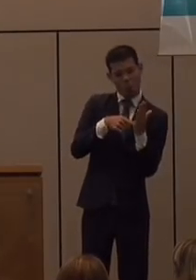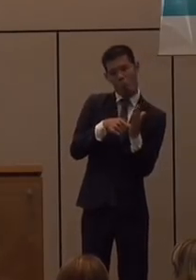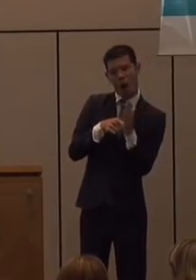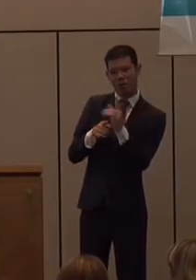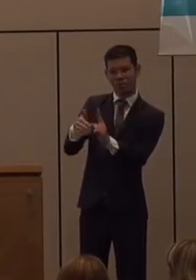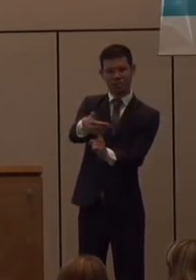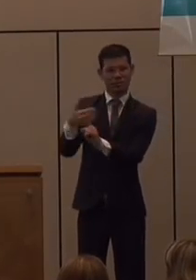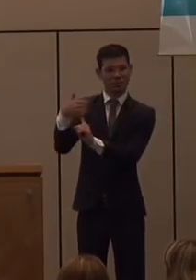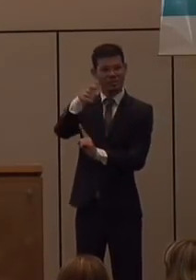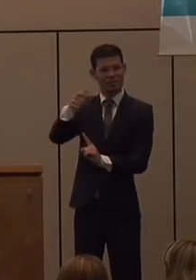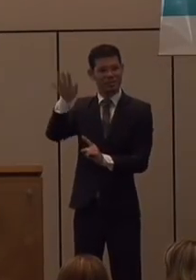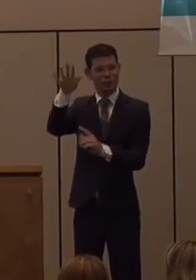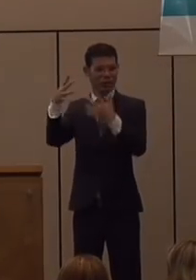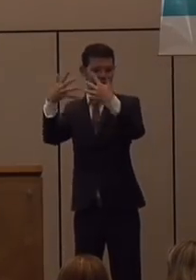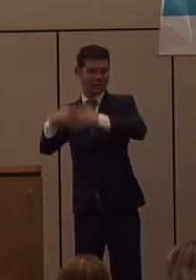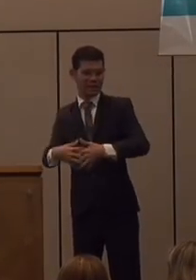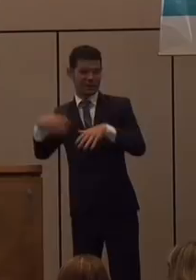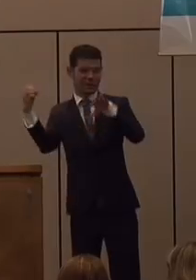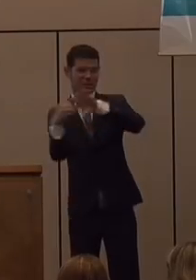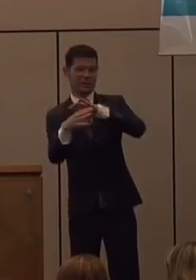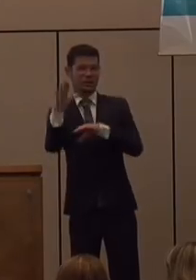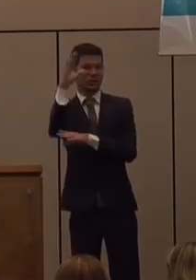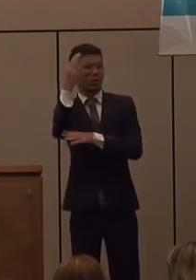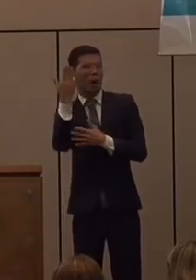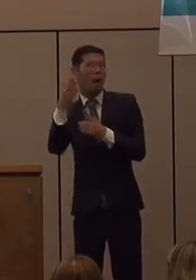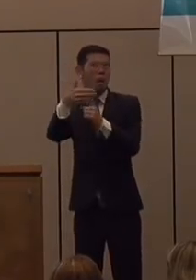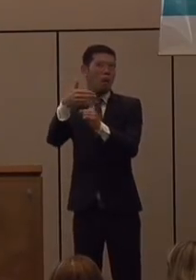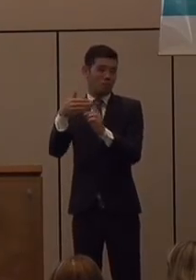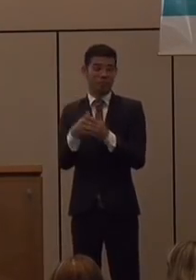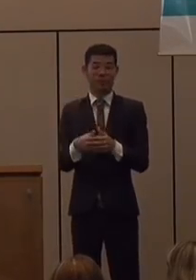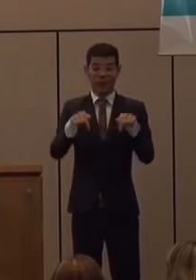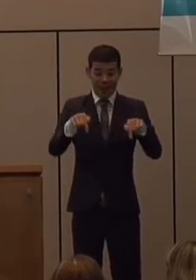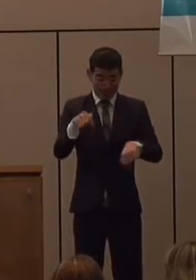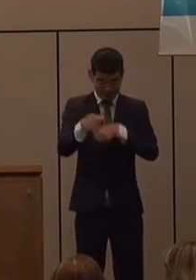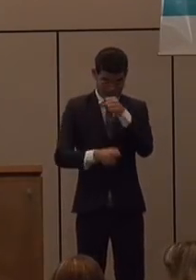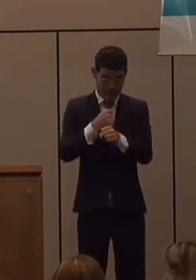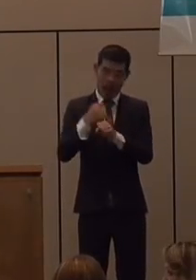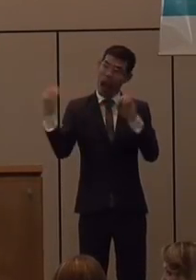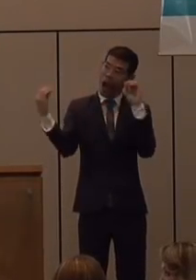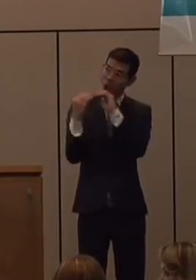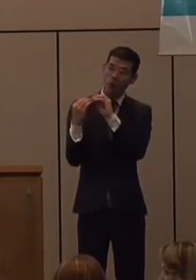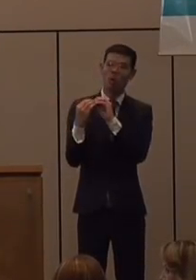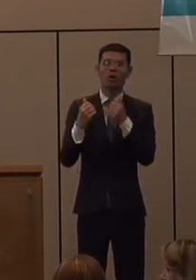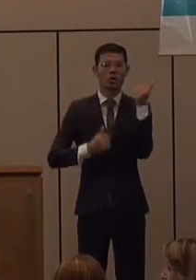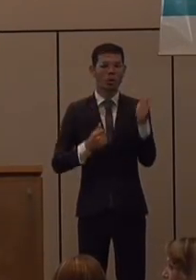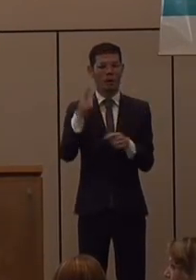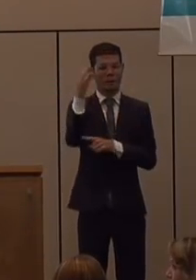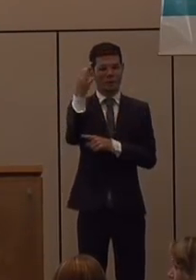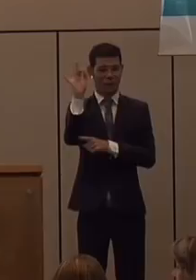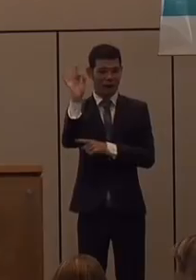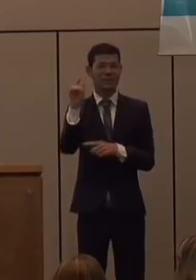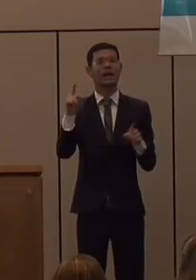se aprobó este año en el congreso el acuerdo bilateral con francia y se inició un proceso de modernización de los